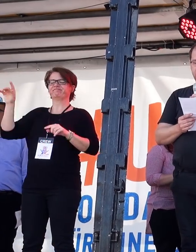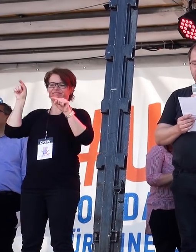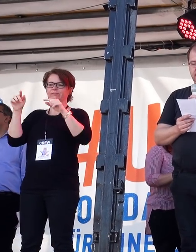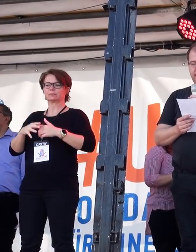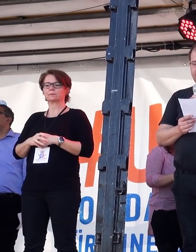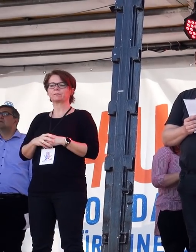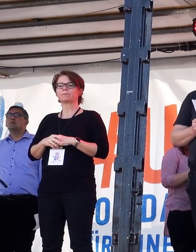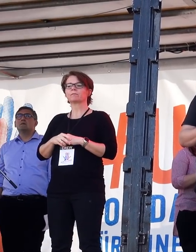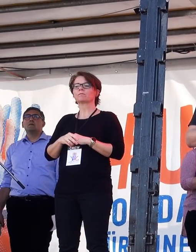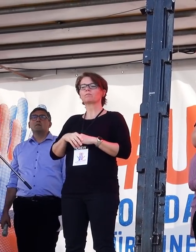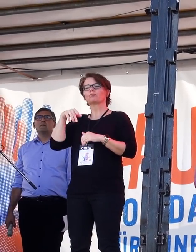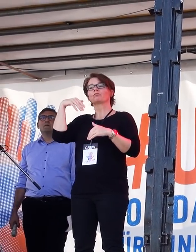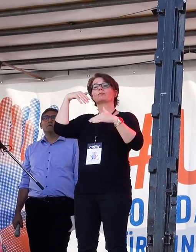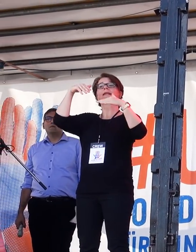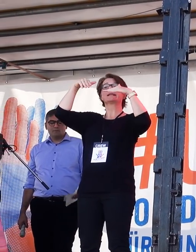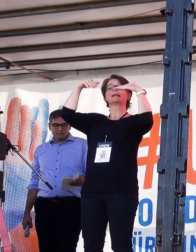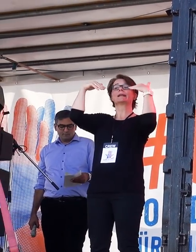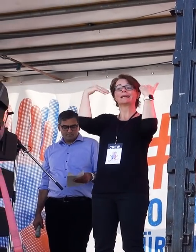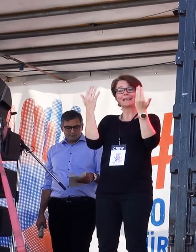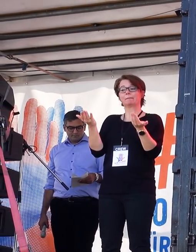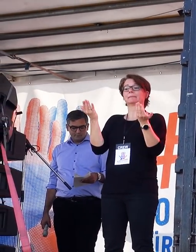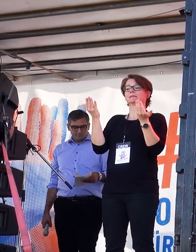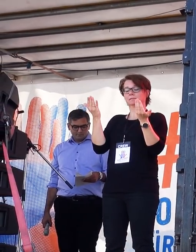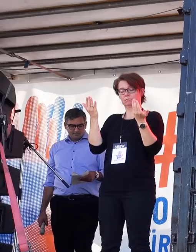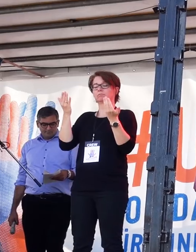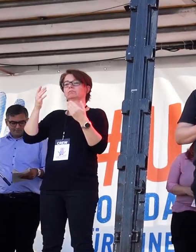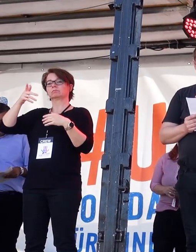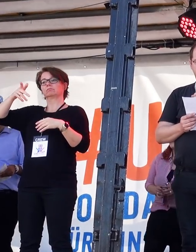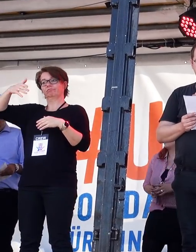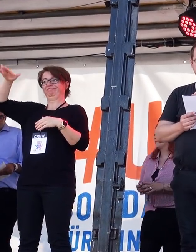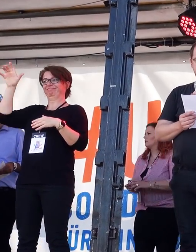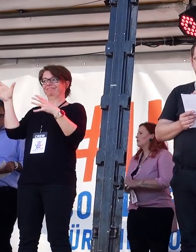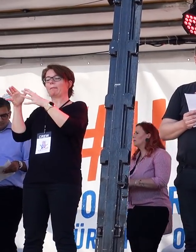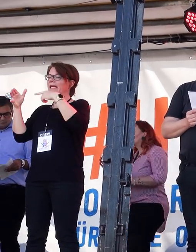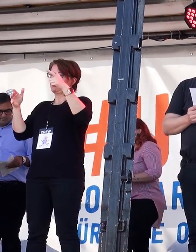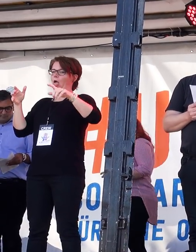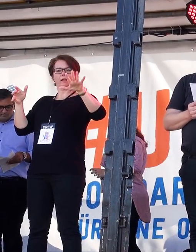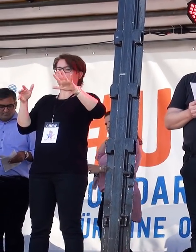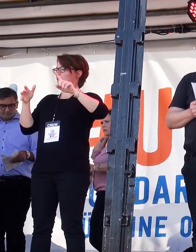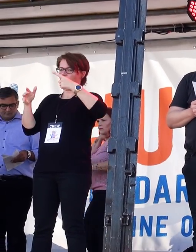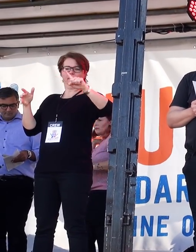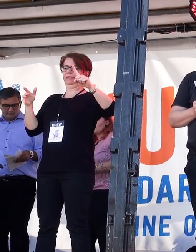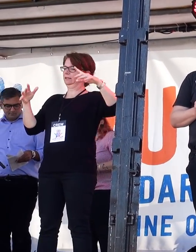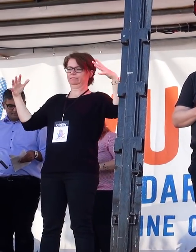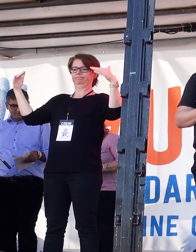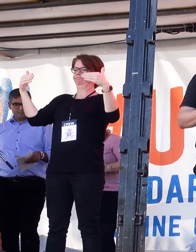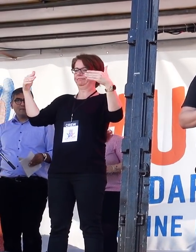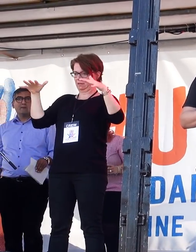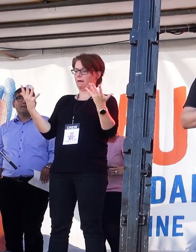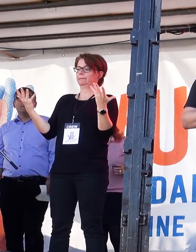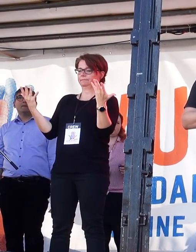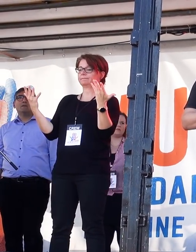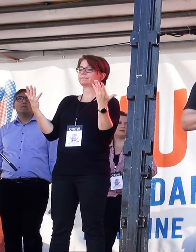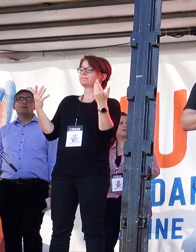nicht den Rechten und den Rassisten folgen. Auch dort gibt es Menschen, die sich solidarisch